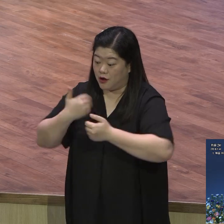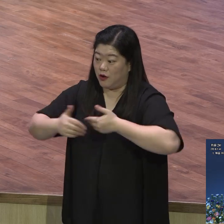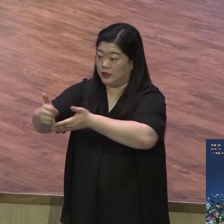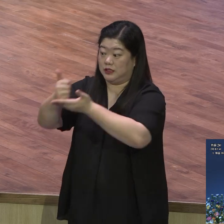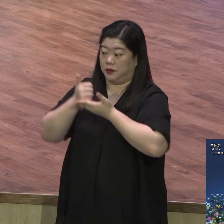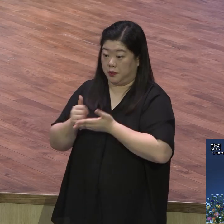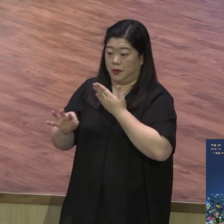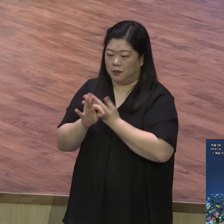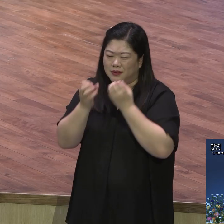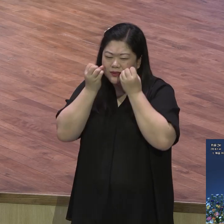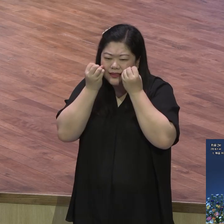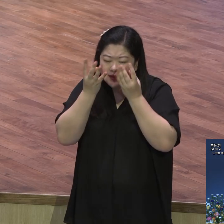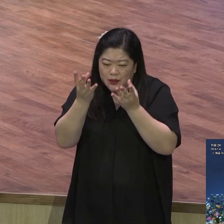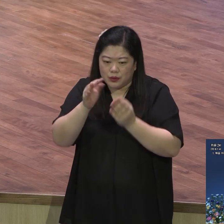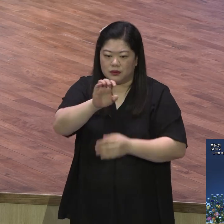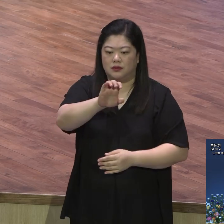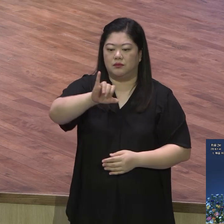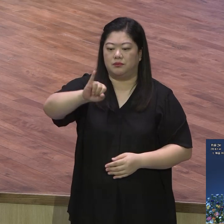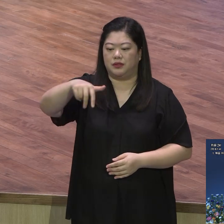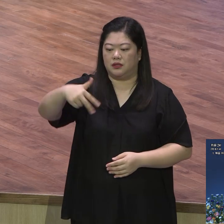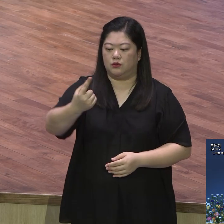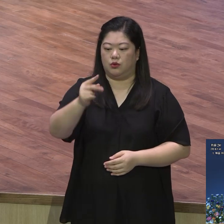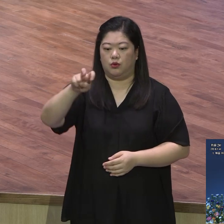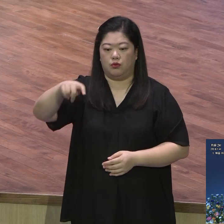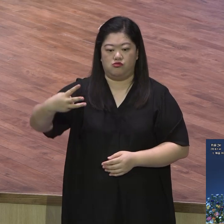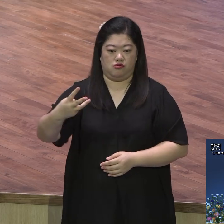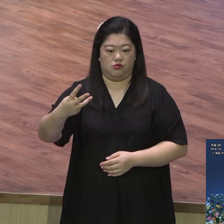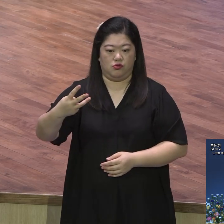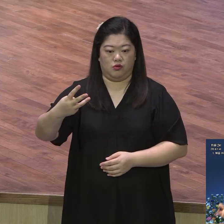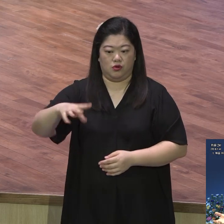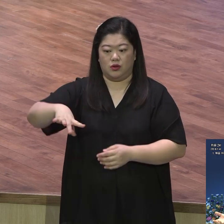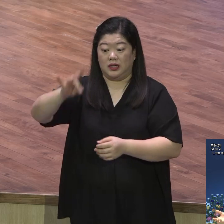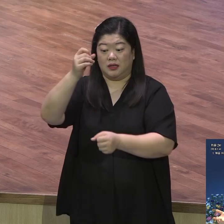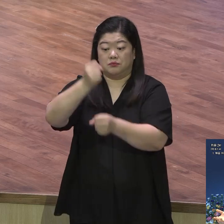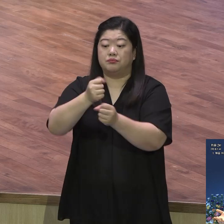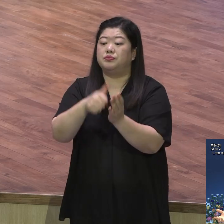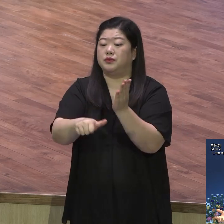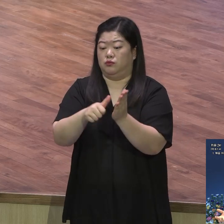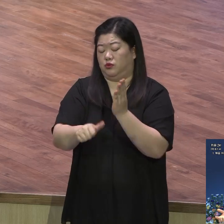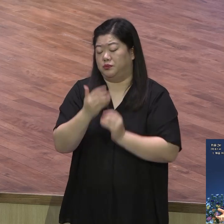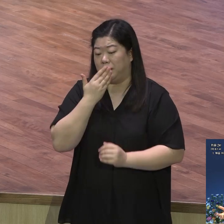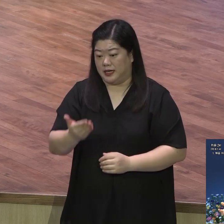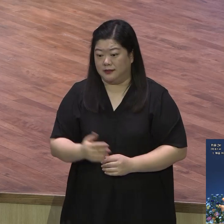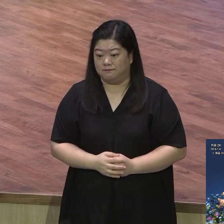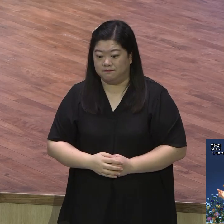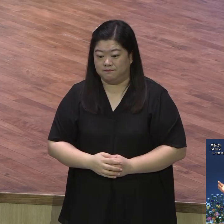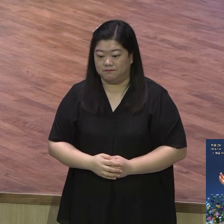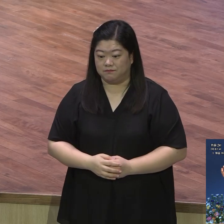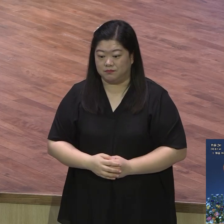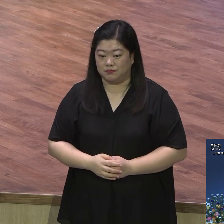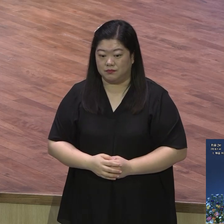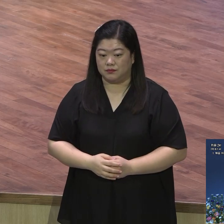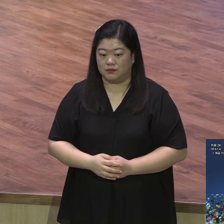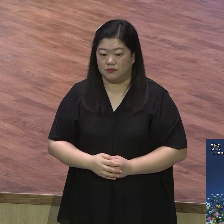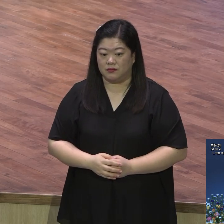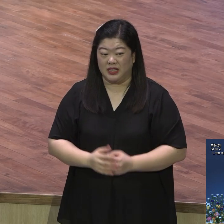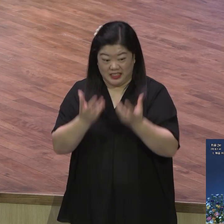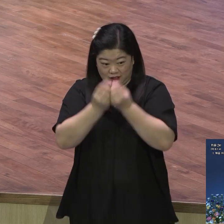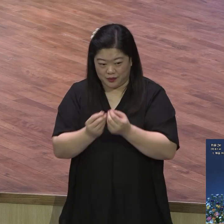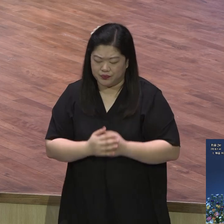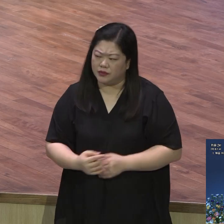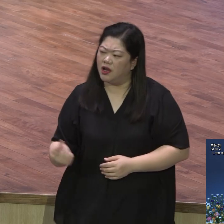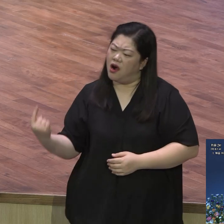아멘 새로운 피조물이라 새로운 삶을 살 수 있어요. 어제까지 엉망으로